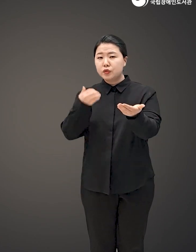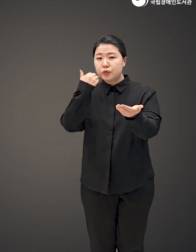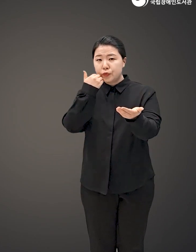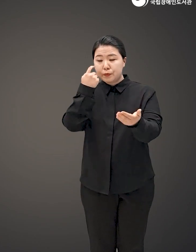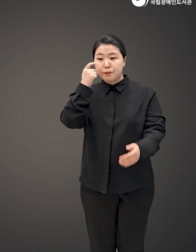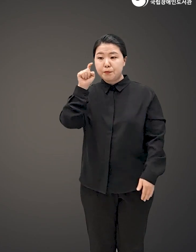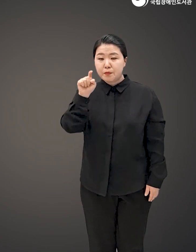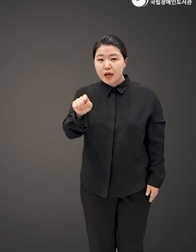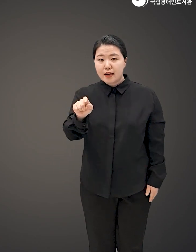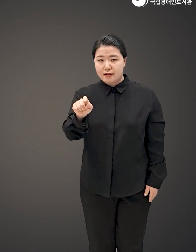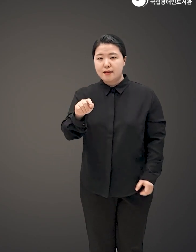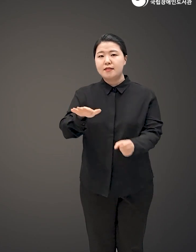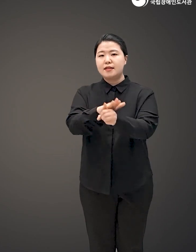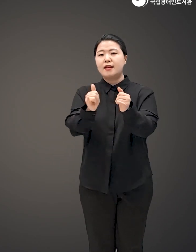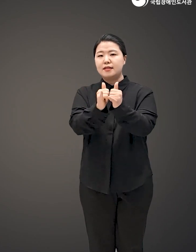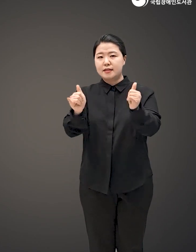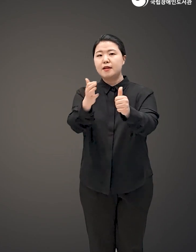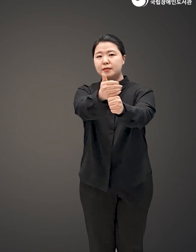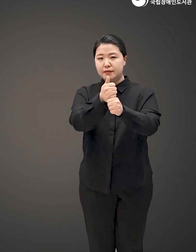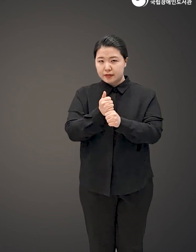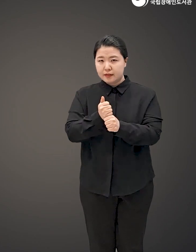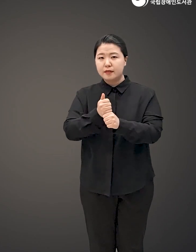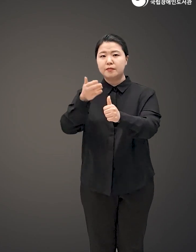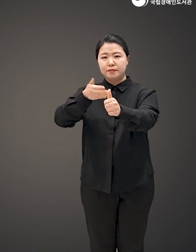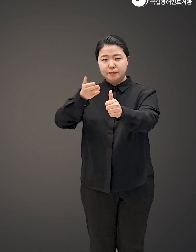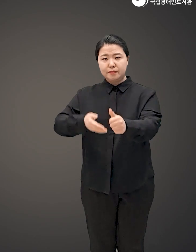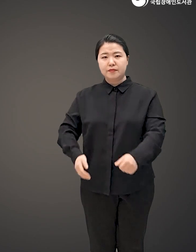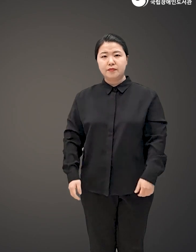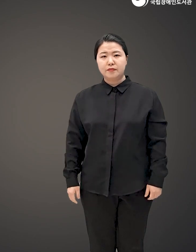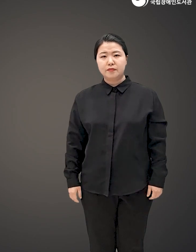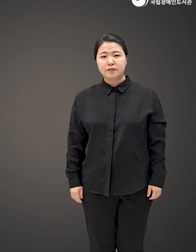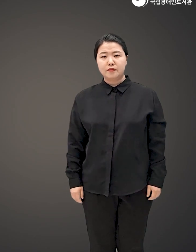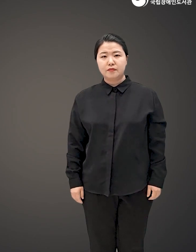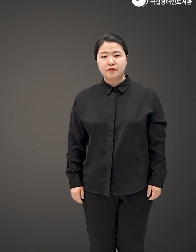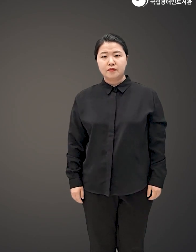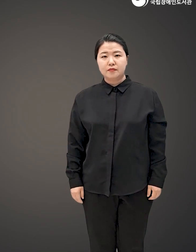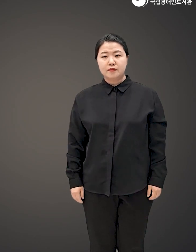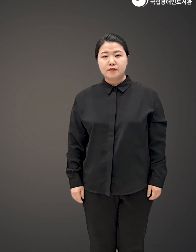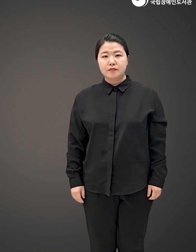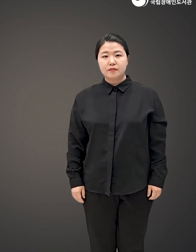당신도 표적을 골라서 그 사람이 사랑하는 한 사람을 납치해야 해요.